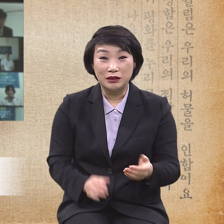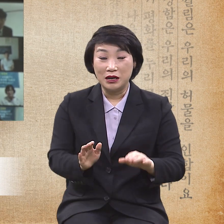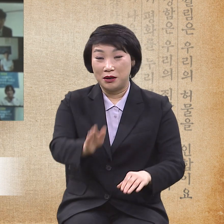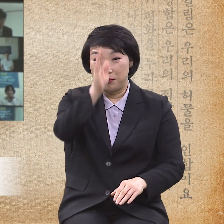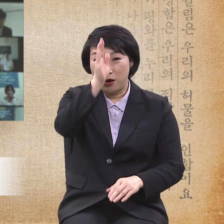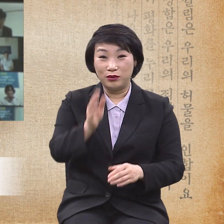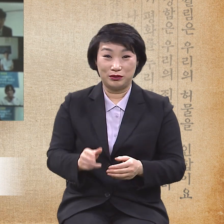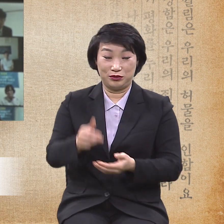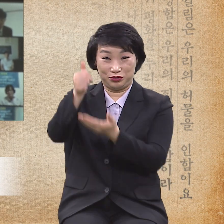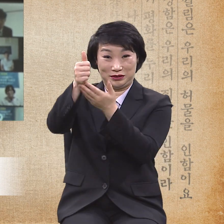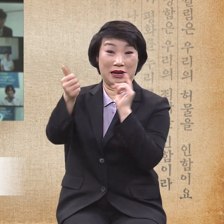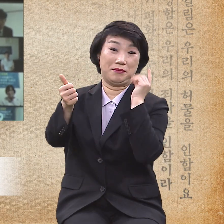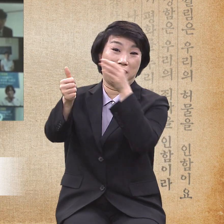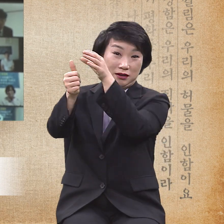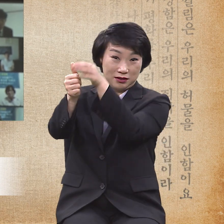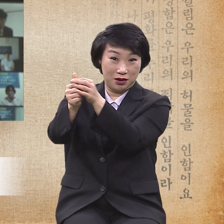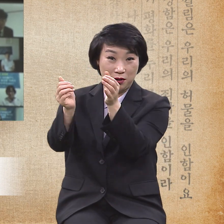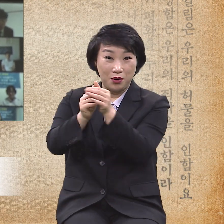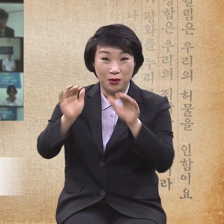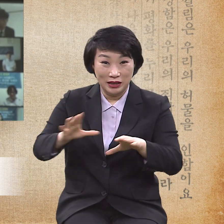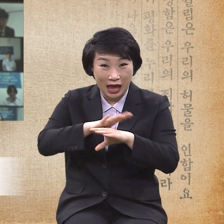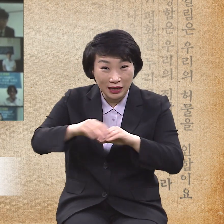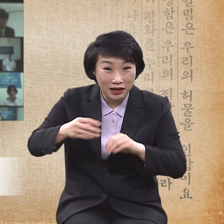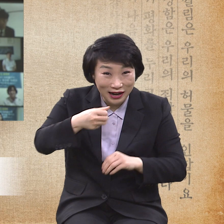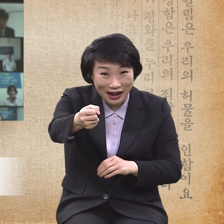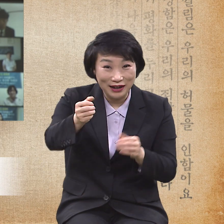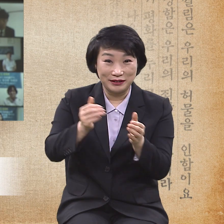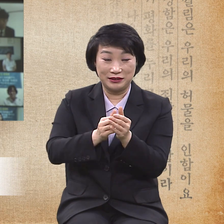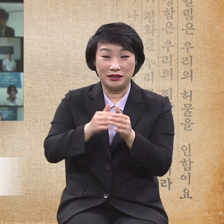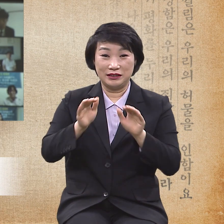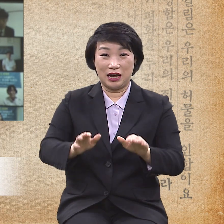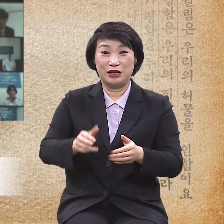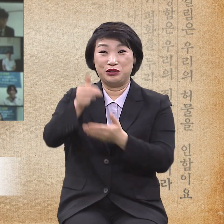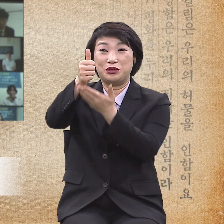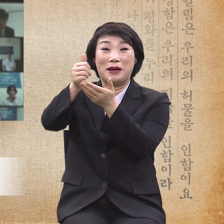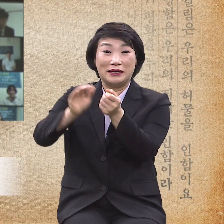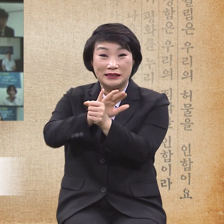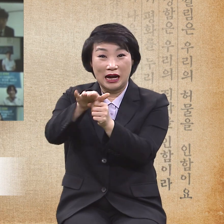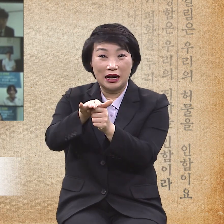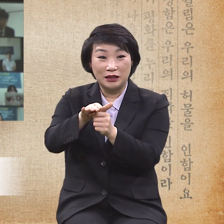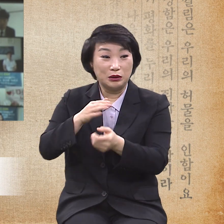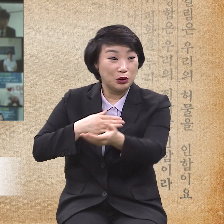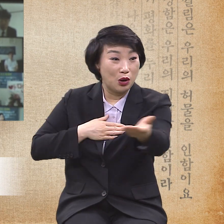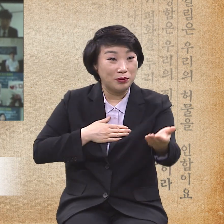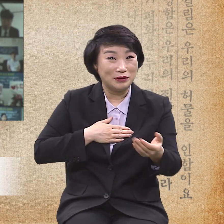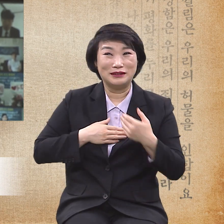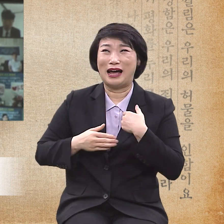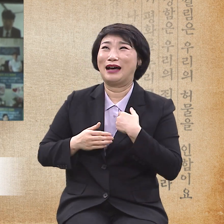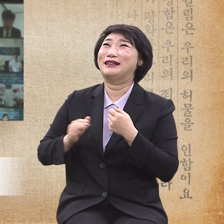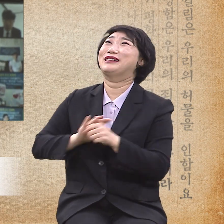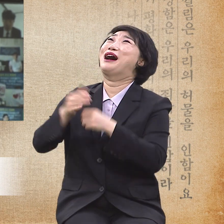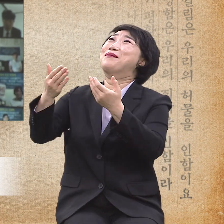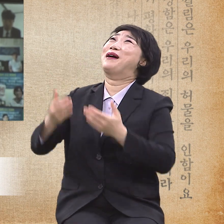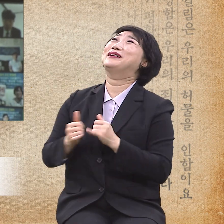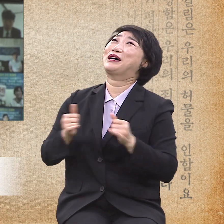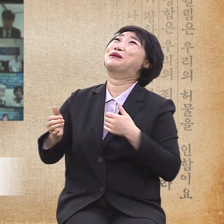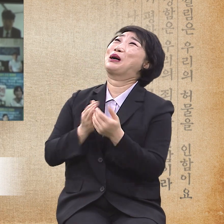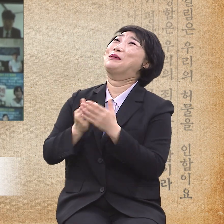질병을 내놓고 오늘 해결받음으로 주님의 사랑을 나는 받은